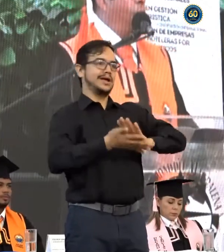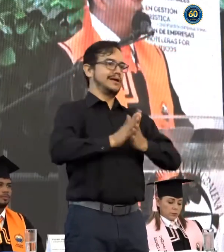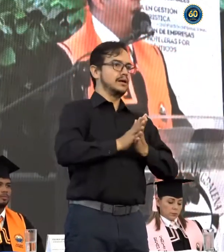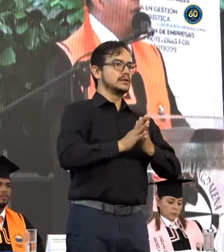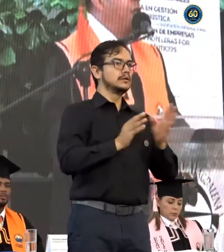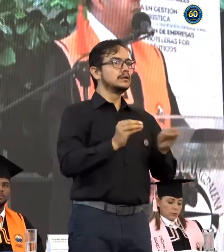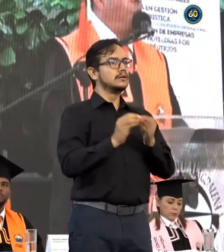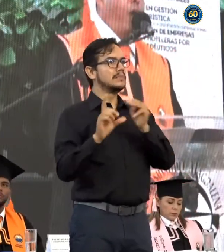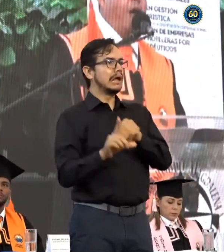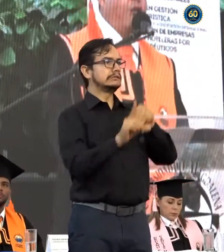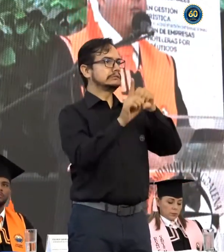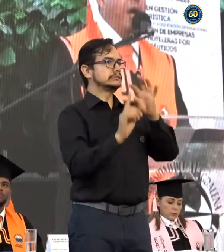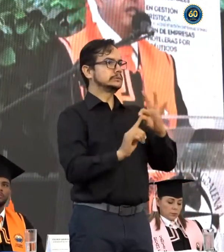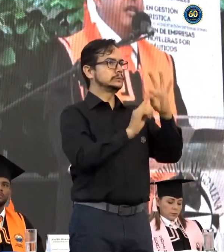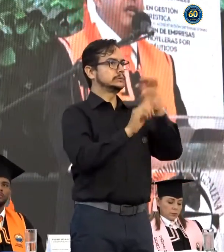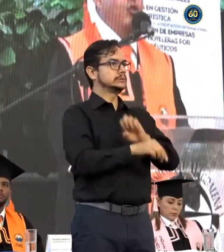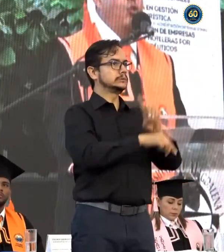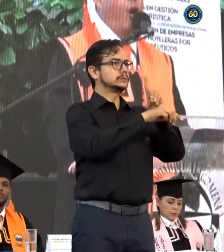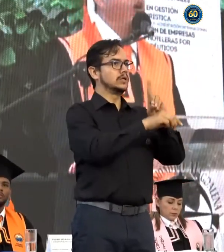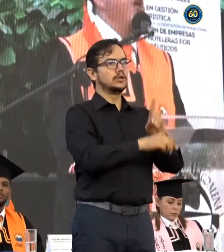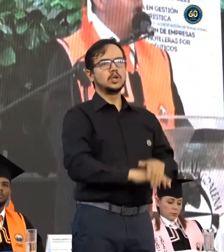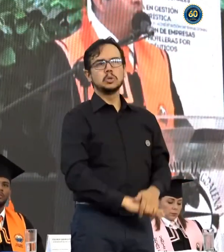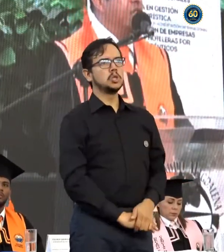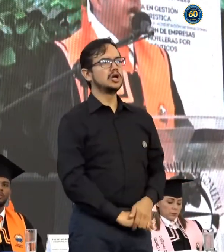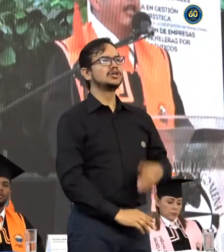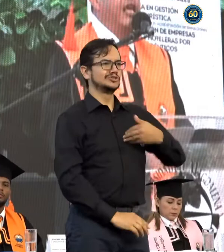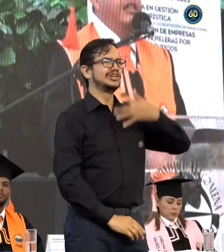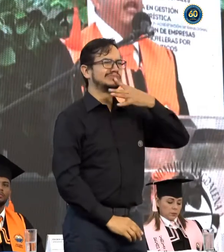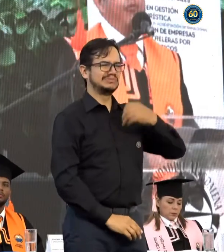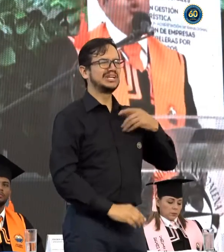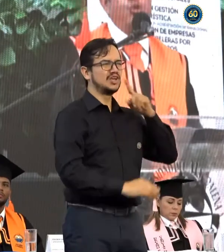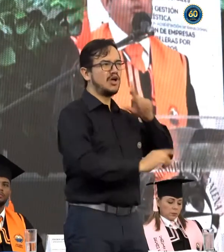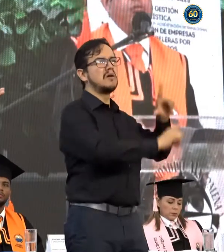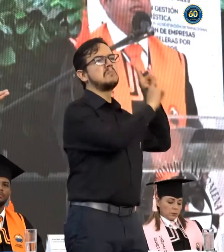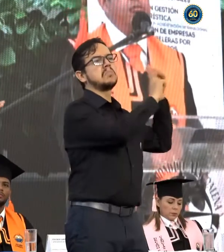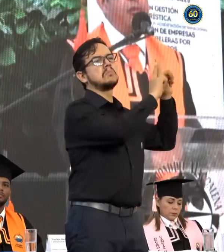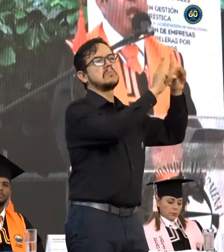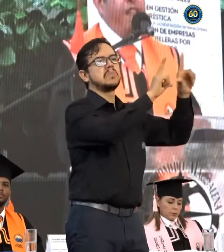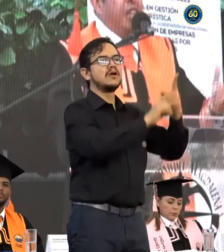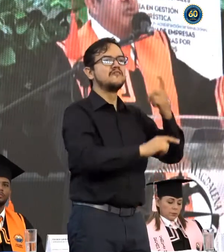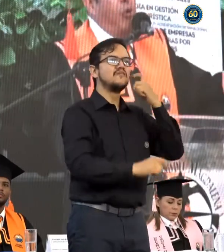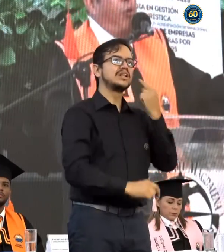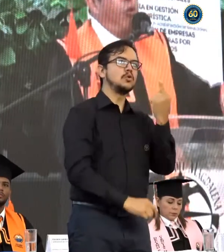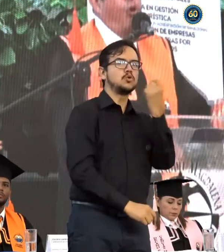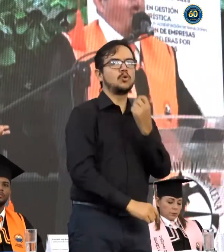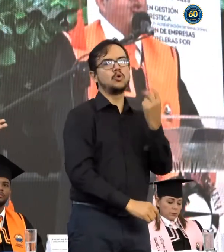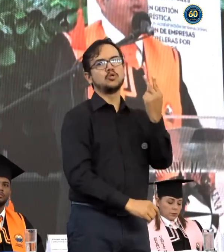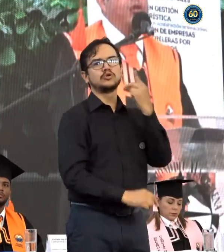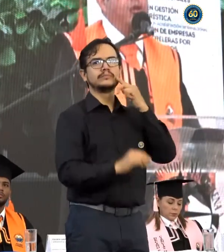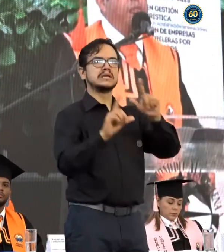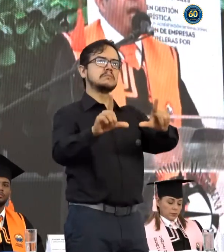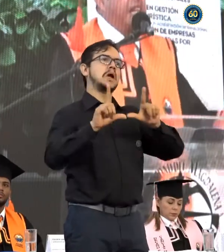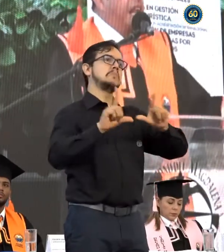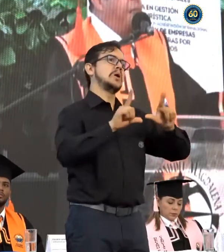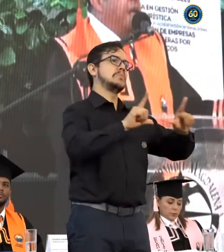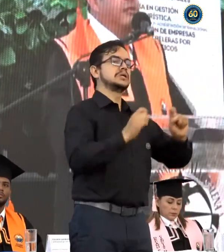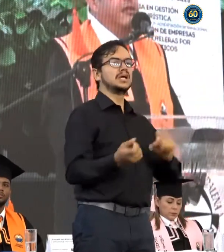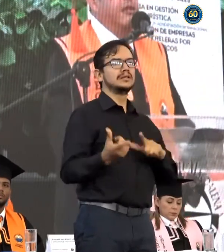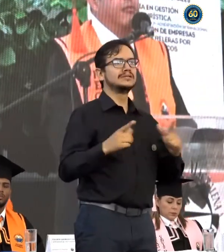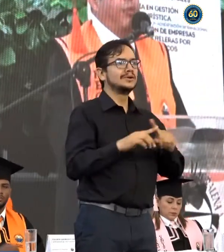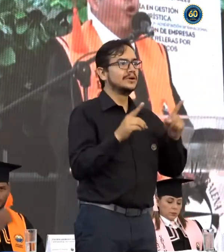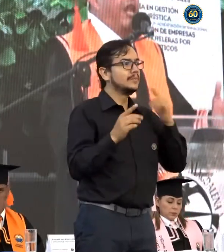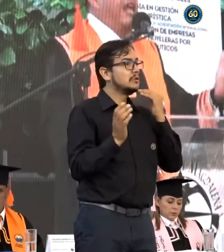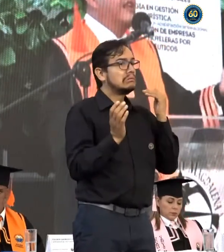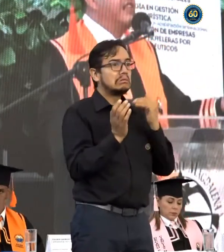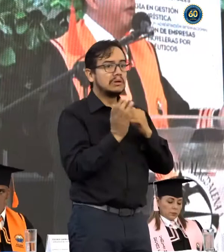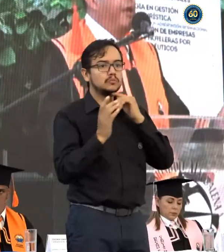posgrados maestrías doctorado lo hice alguien que tiene muchos que le falta solo uno o dos para tener más Pero de nada